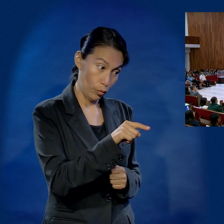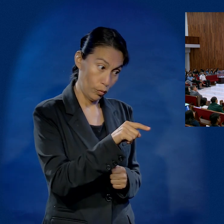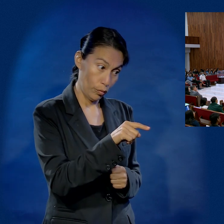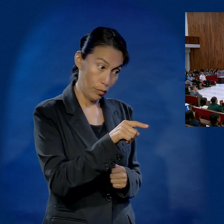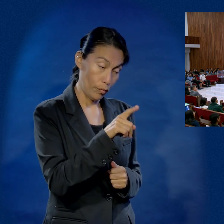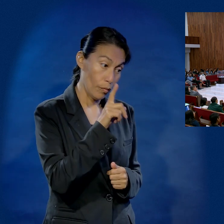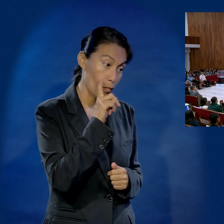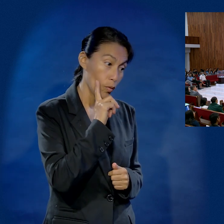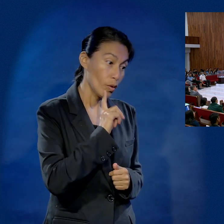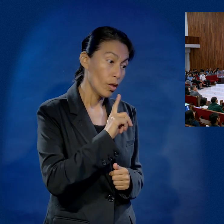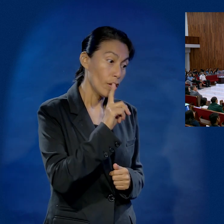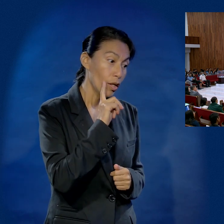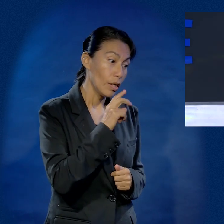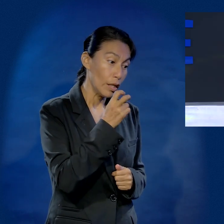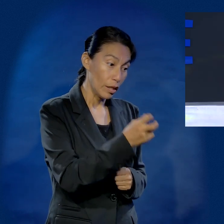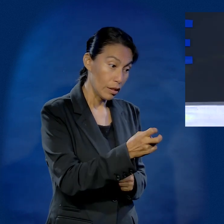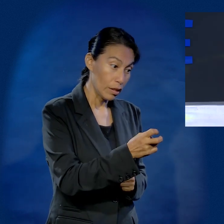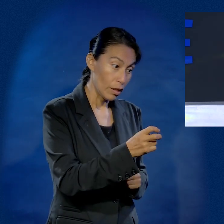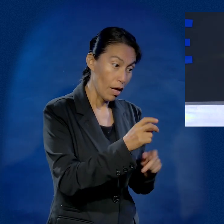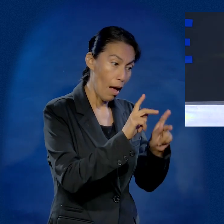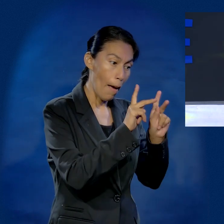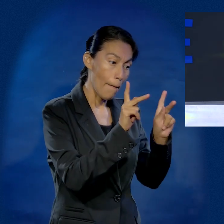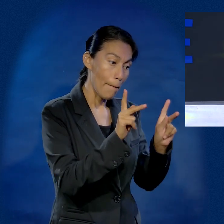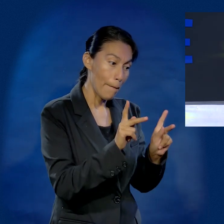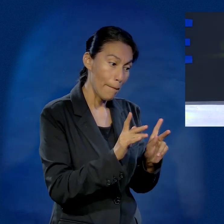las vas a enviar como en son de paz.